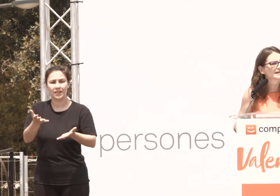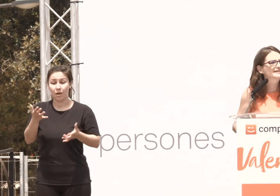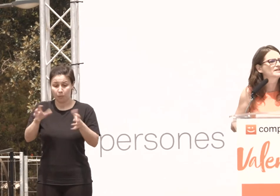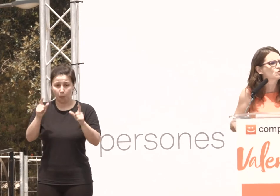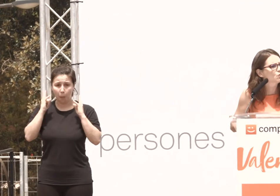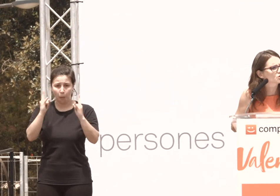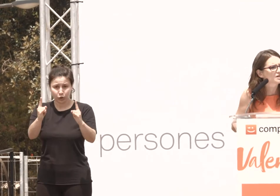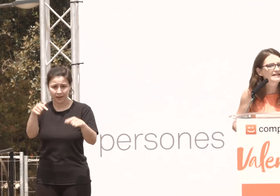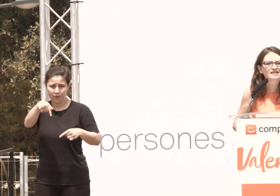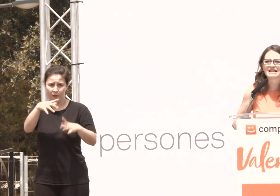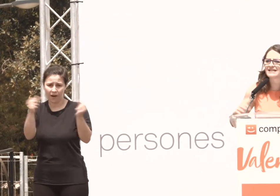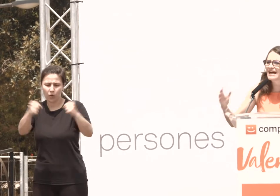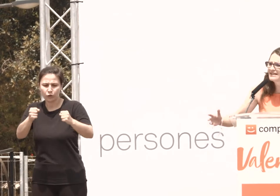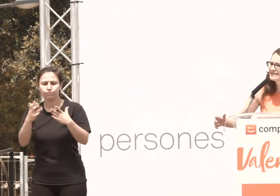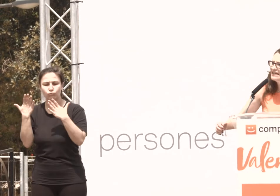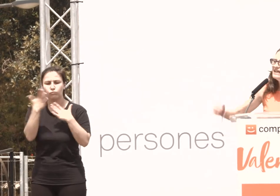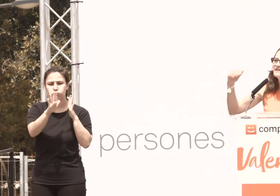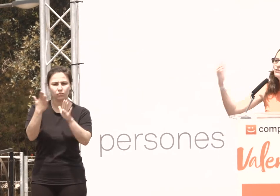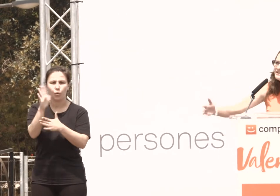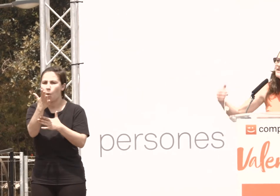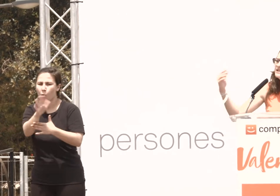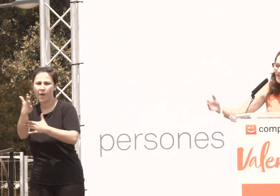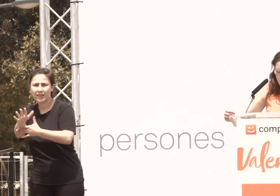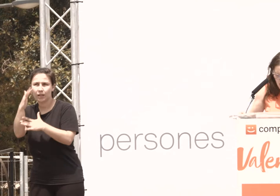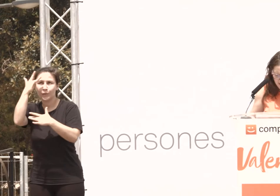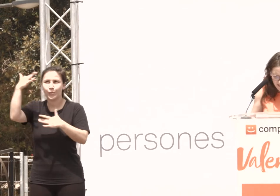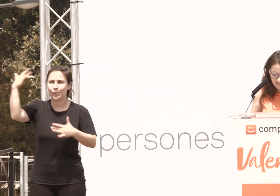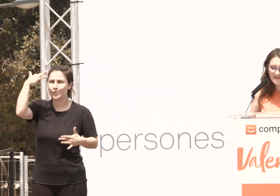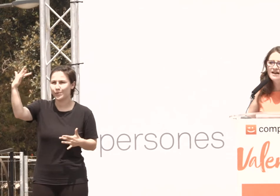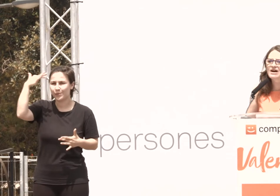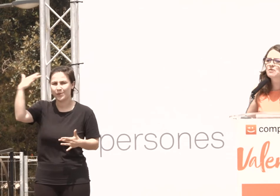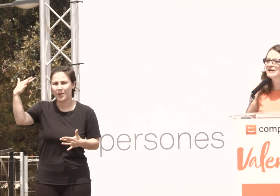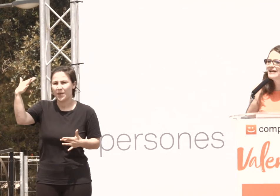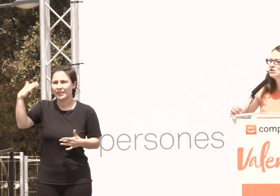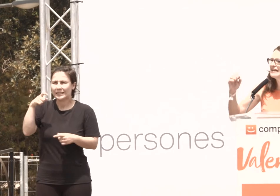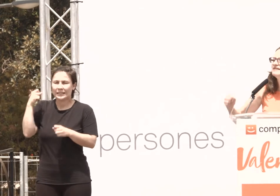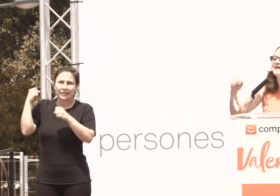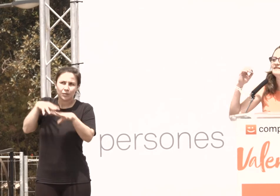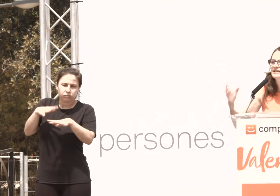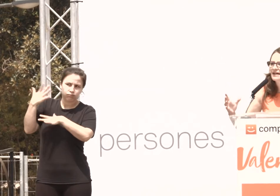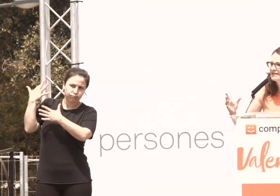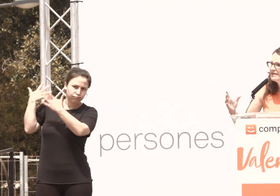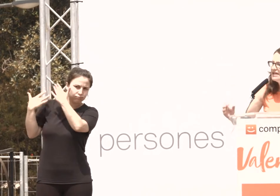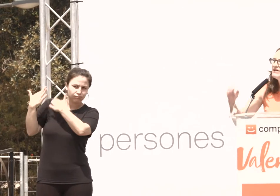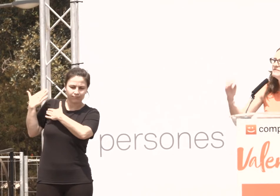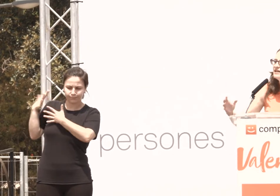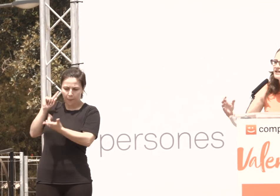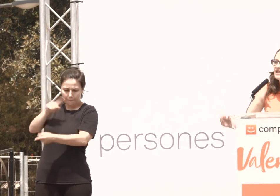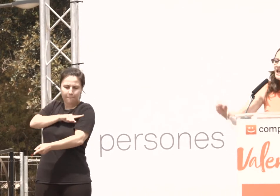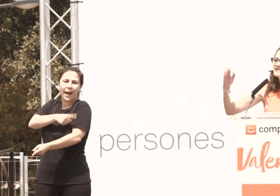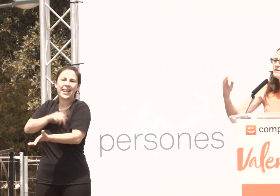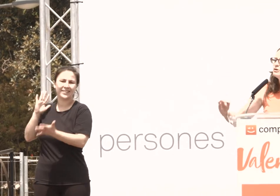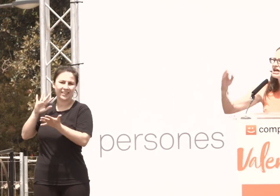propostes, de discurs, d'imaginaris i de lluita que venia de molt enrere. Vam omplir el Botànic de valentia i vam